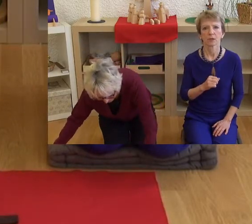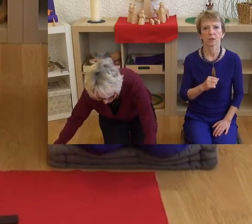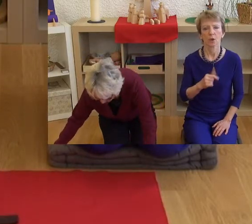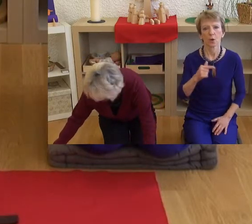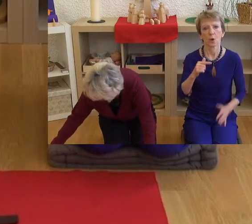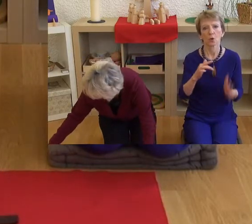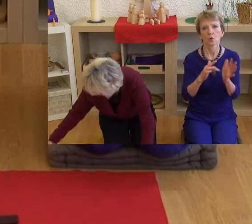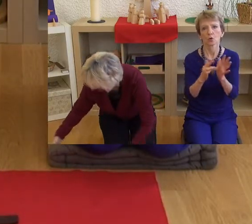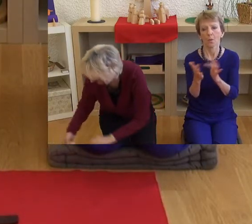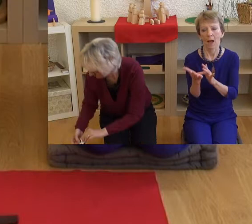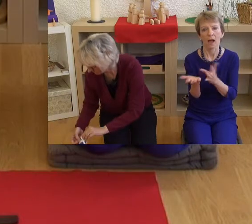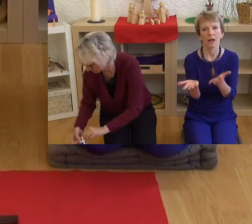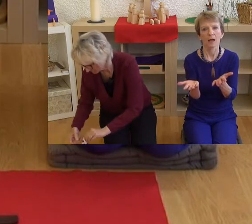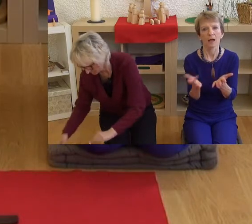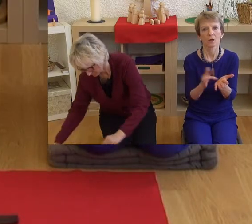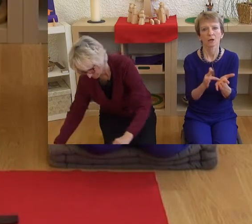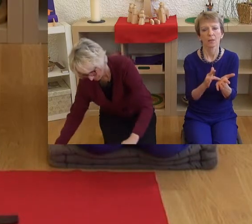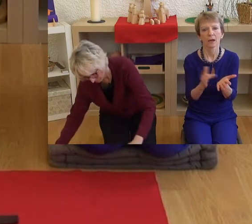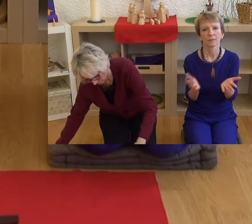Thomas,